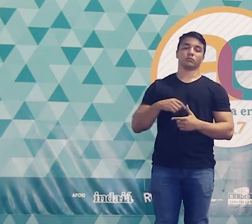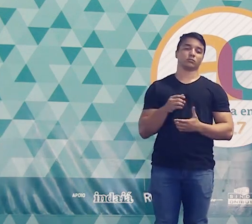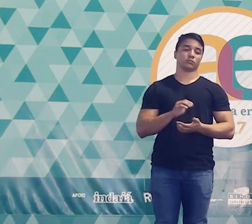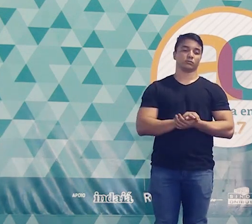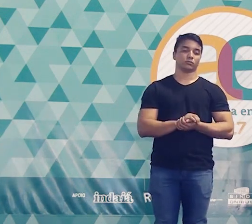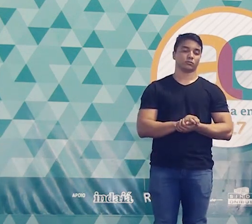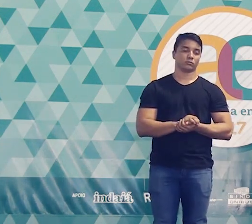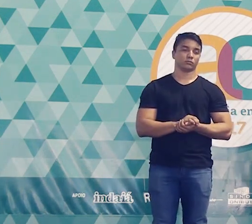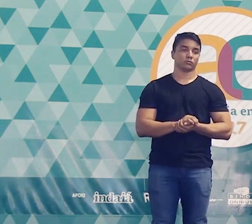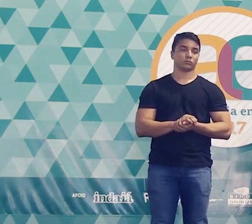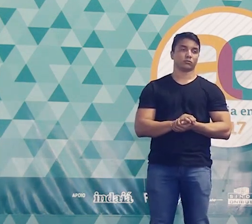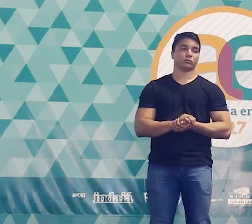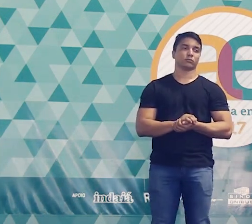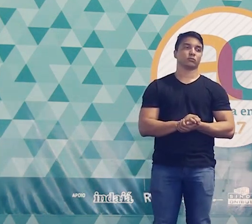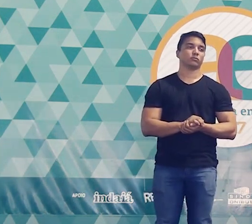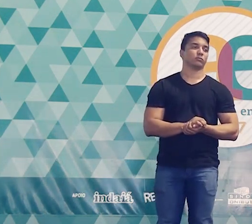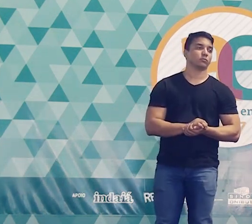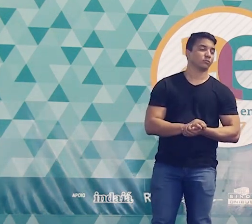tá?